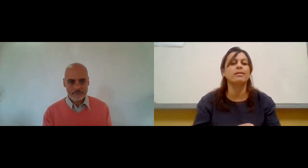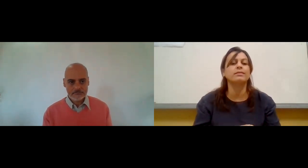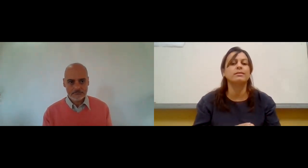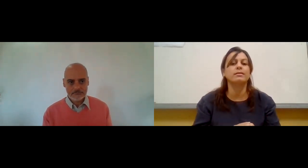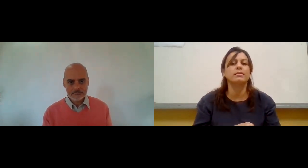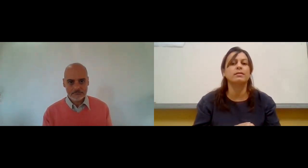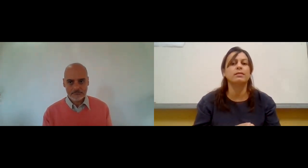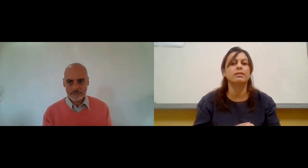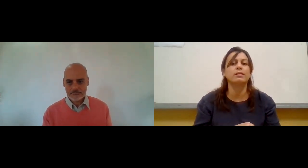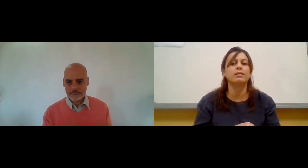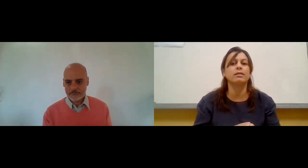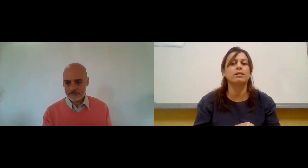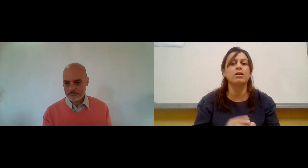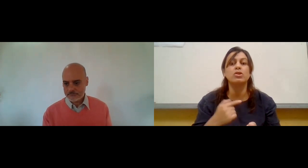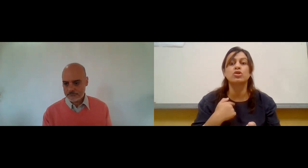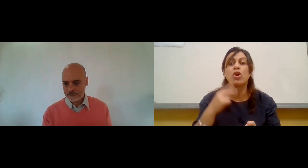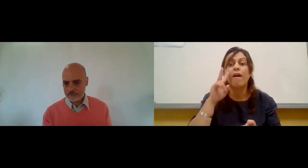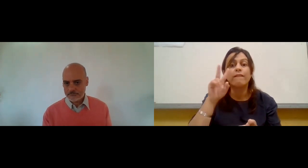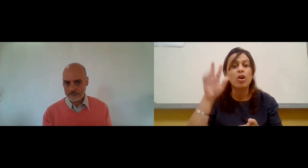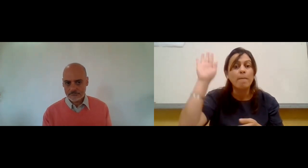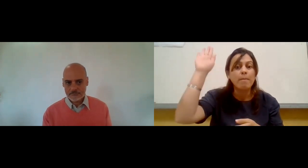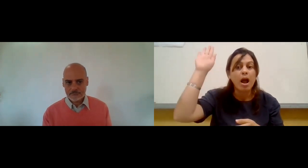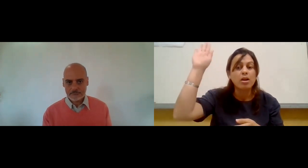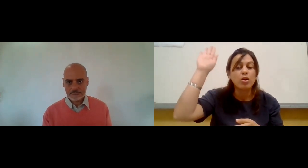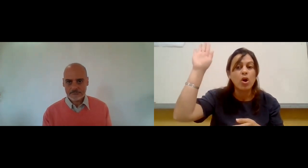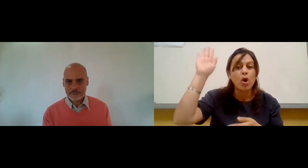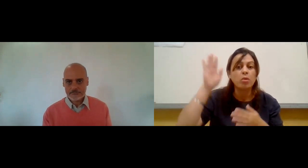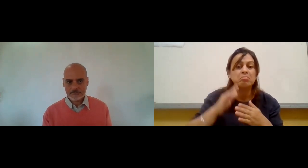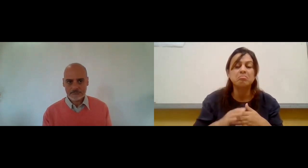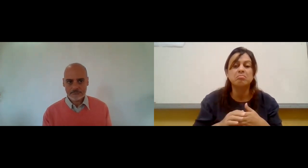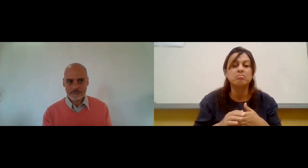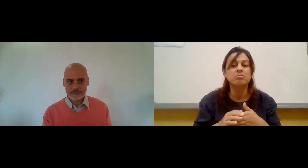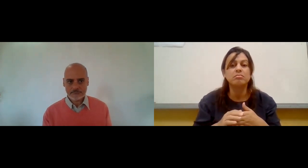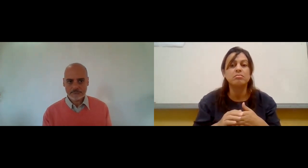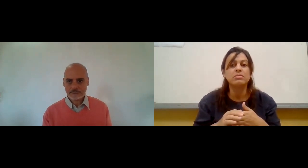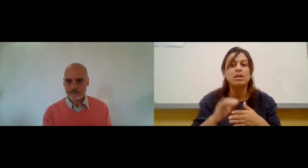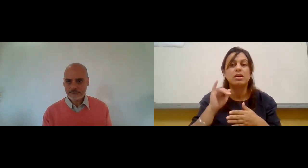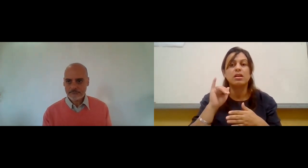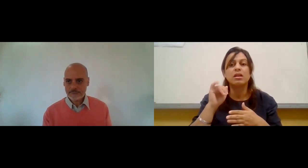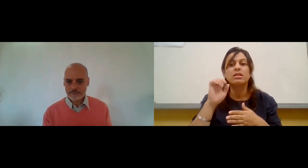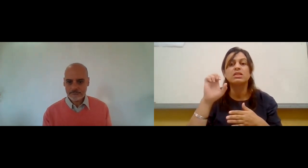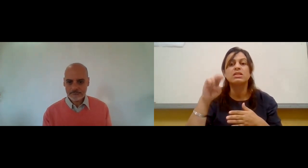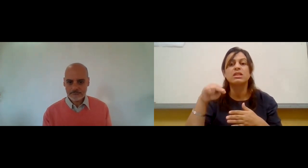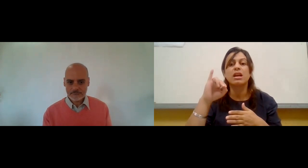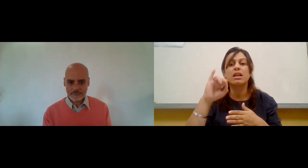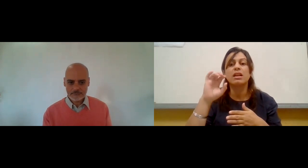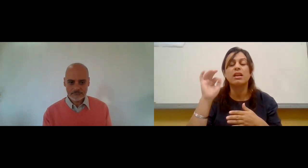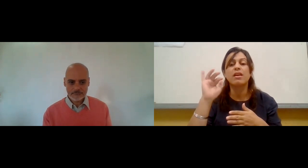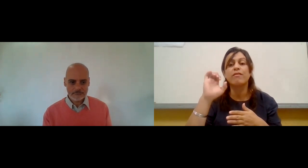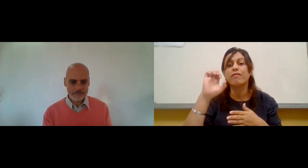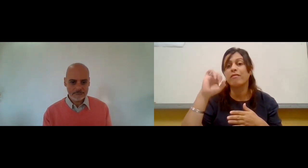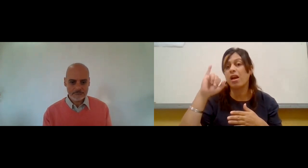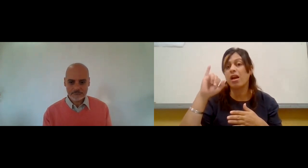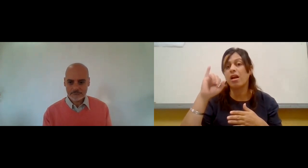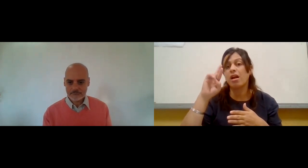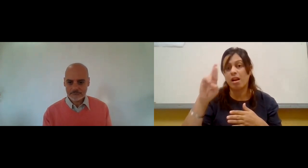Yo no veo más manos levantadas, porque Jennifer quedó con la mano levantada, pero recién hizo su pregunta.